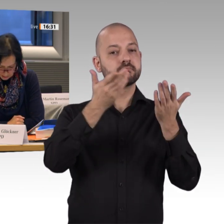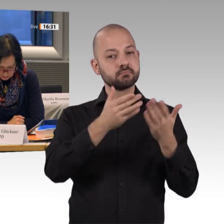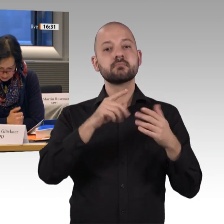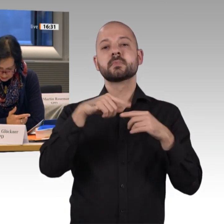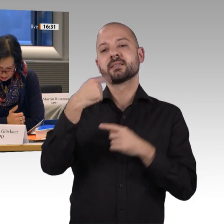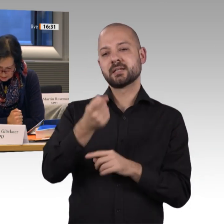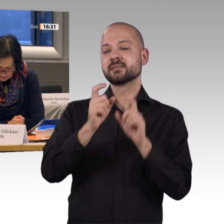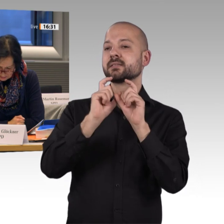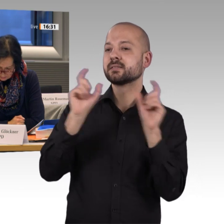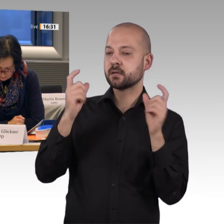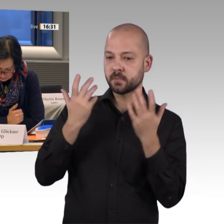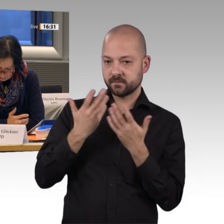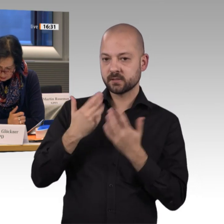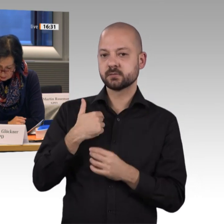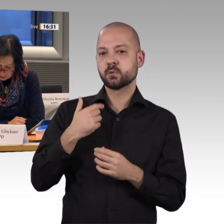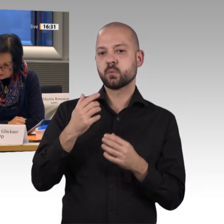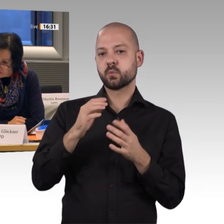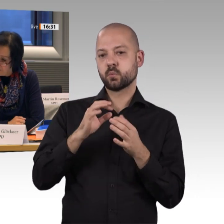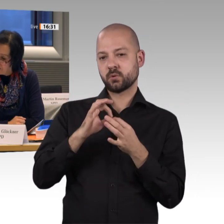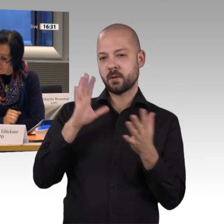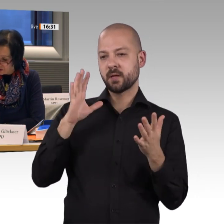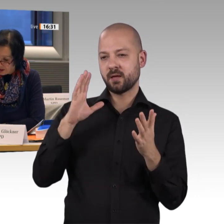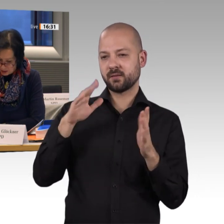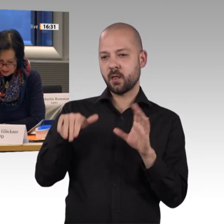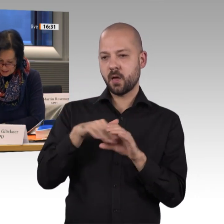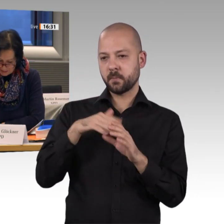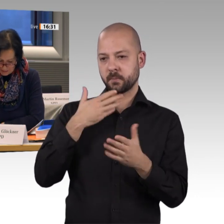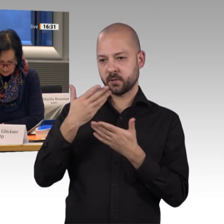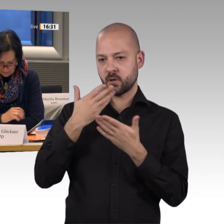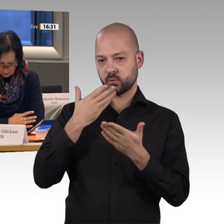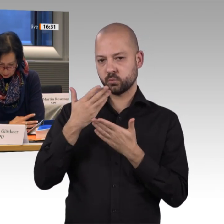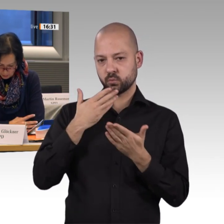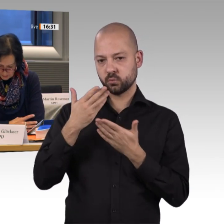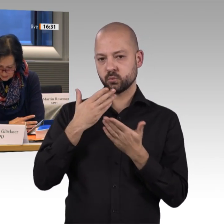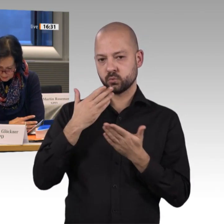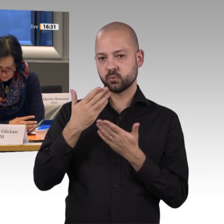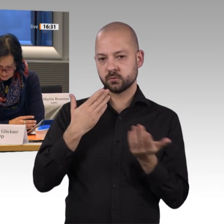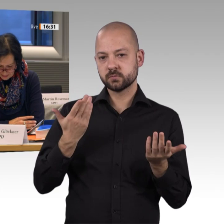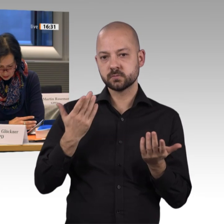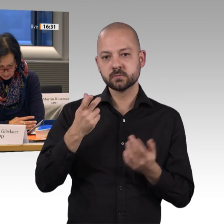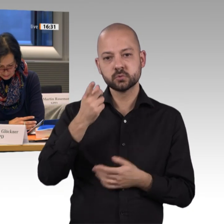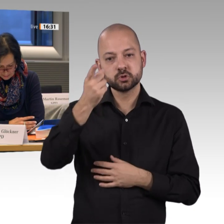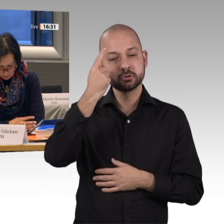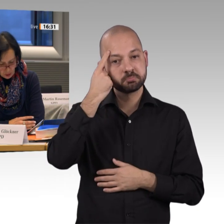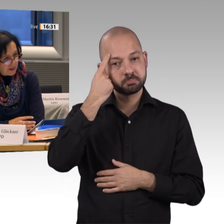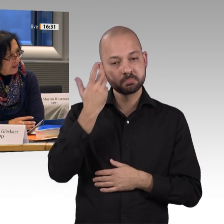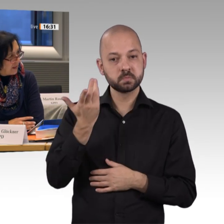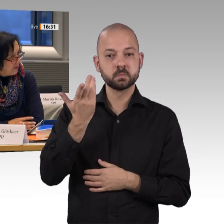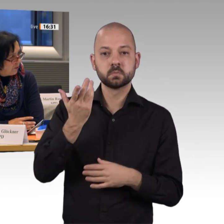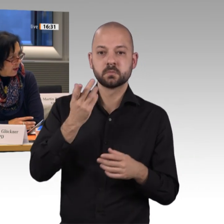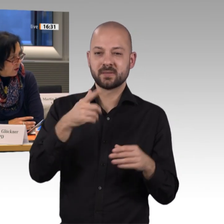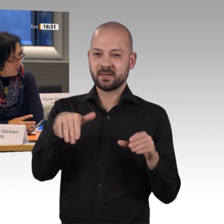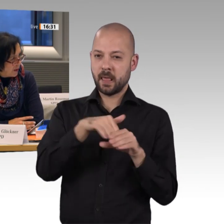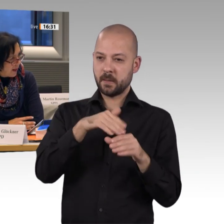dadurch sichergestellt ist, die Dynamisierung sichergestellt ist? Und wenn nein, was glauben Sie, wie hoch